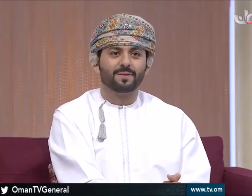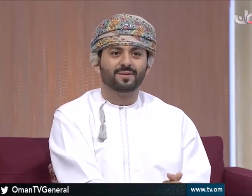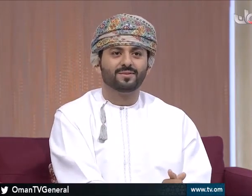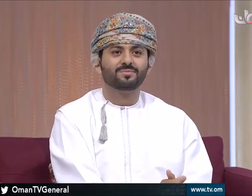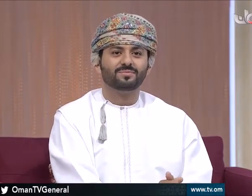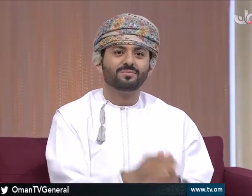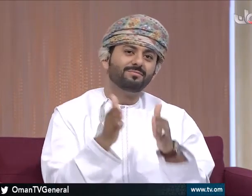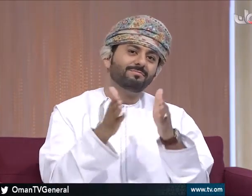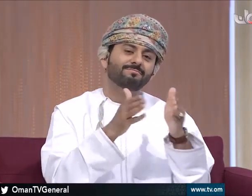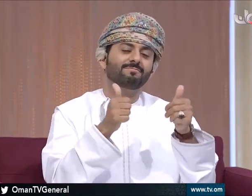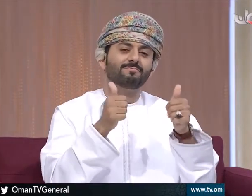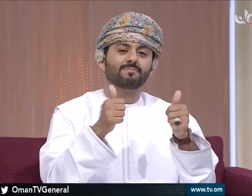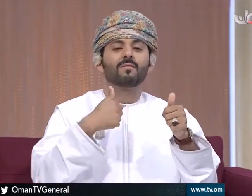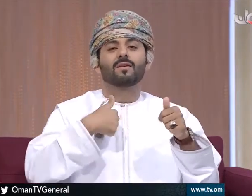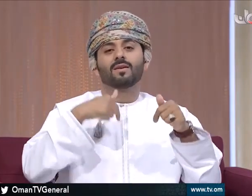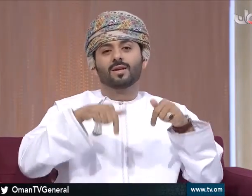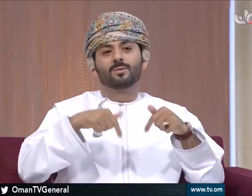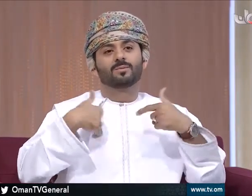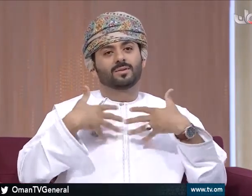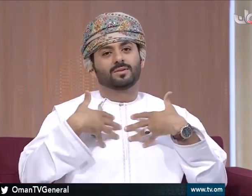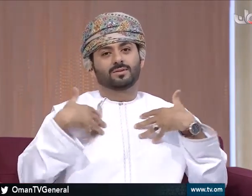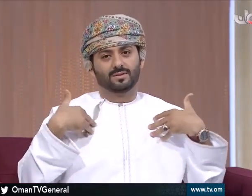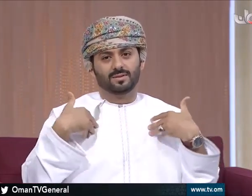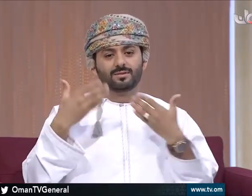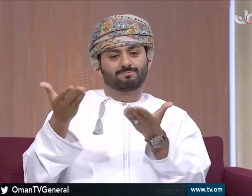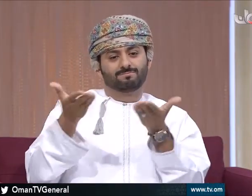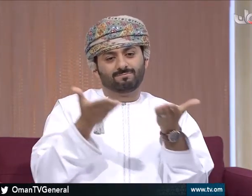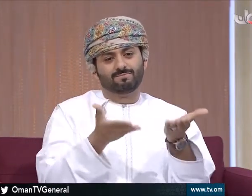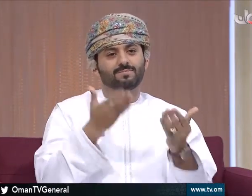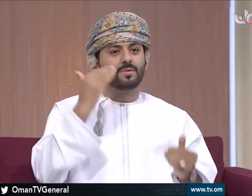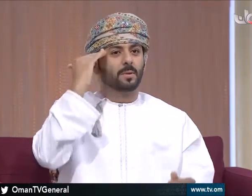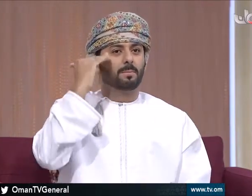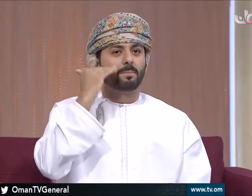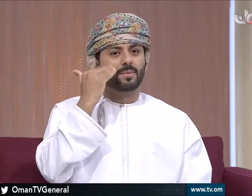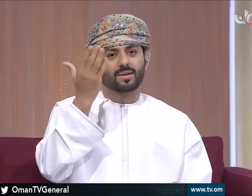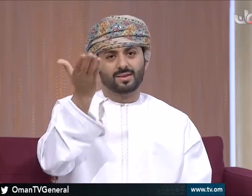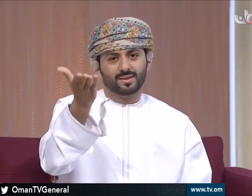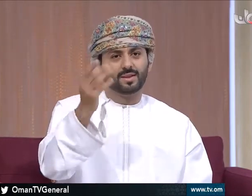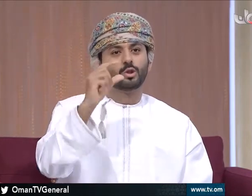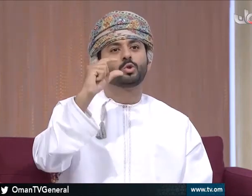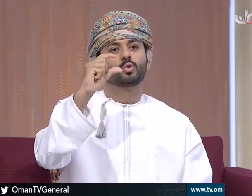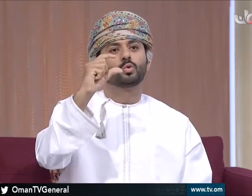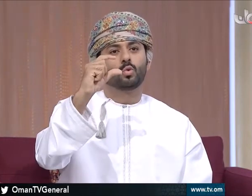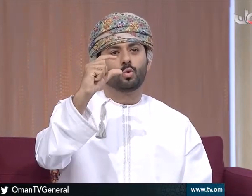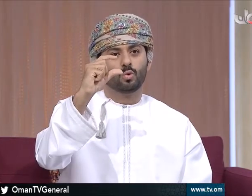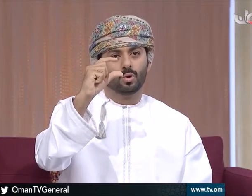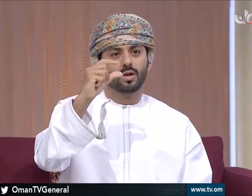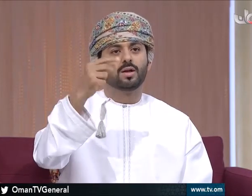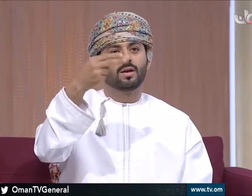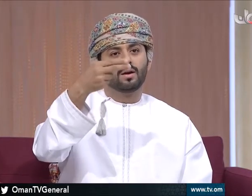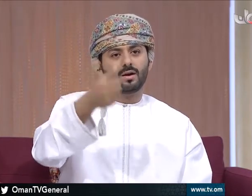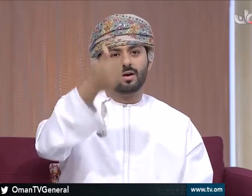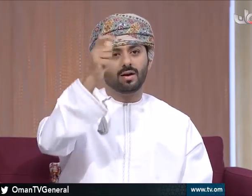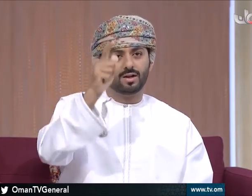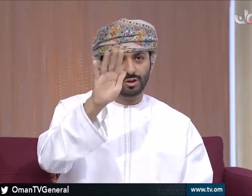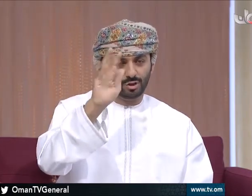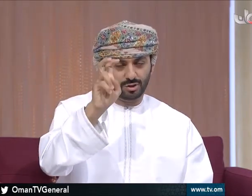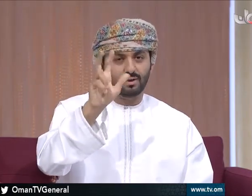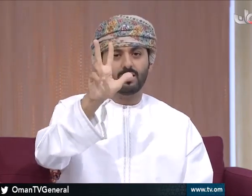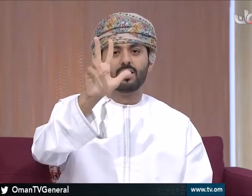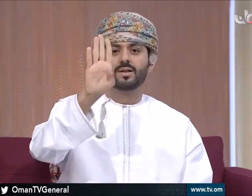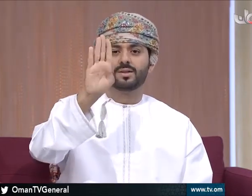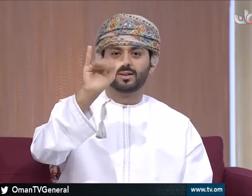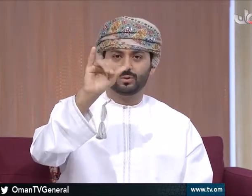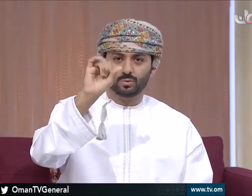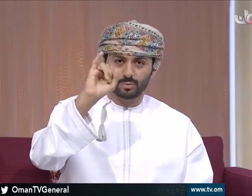نستضيف أحد من وزارة التنمية الاجتماعية. أنا سعيد جدا على ضيفتي الدكتورة